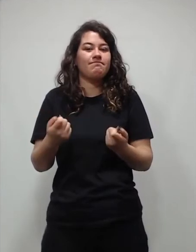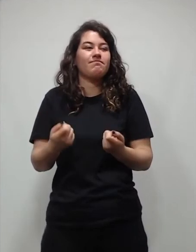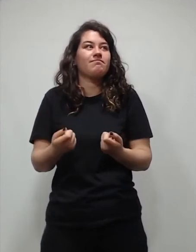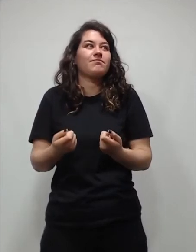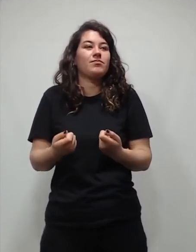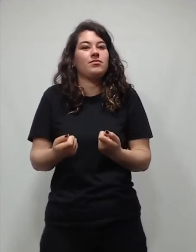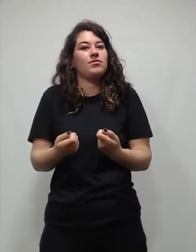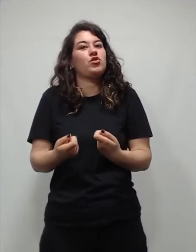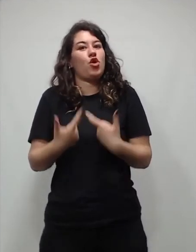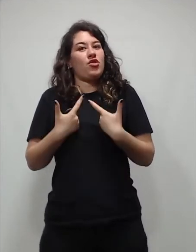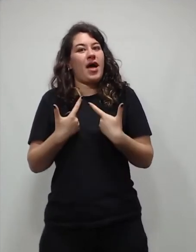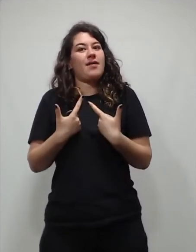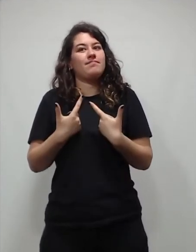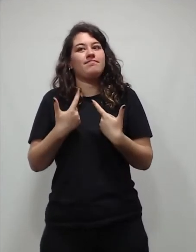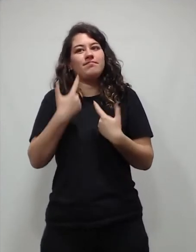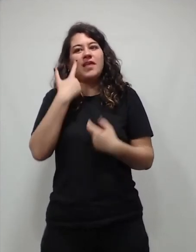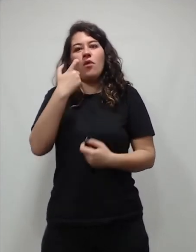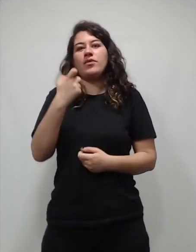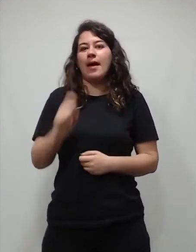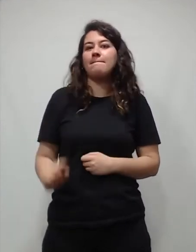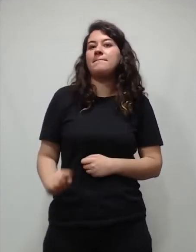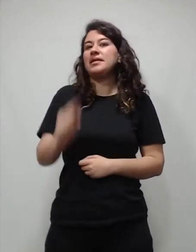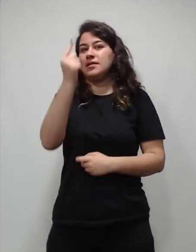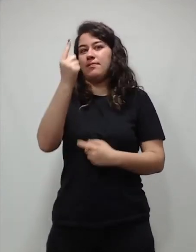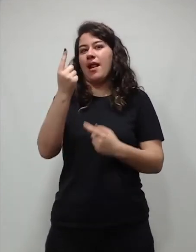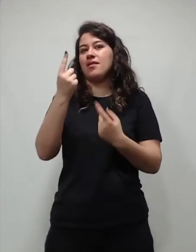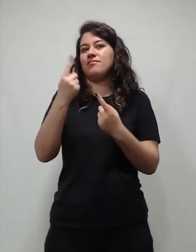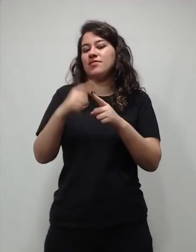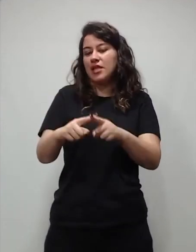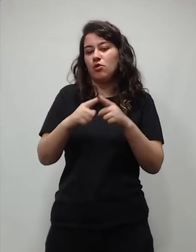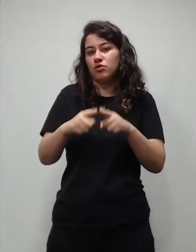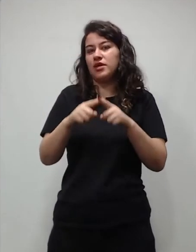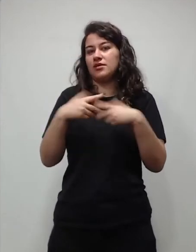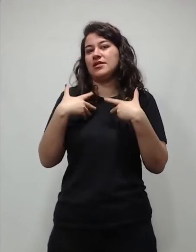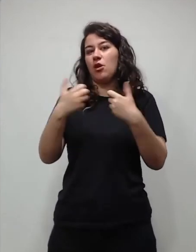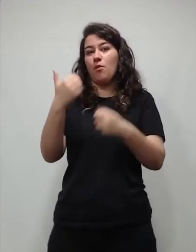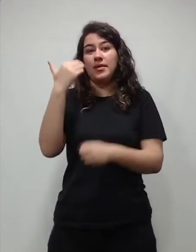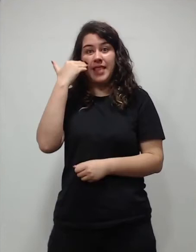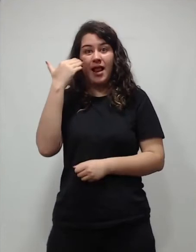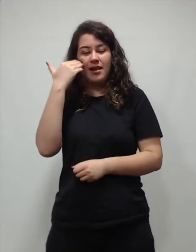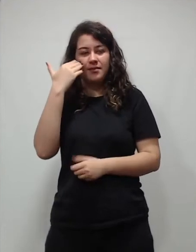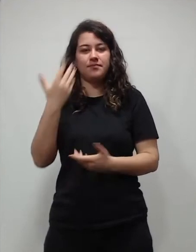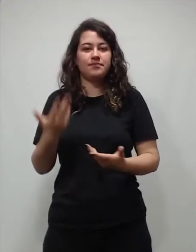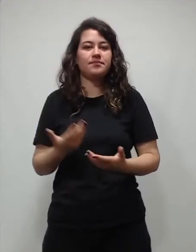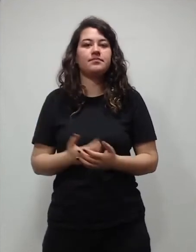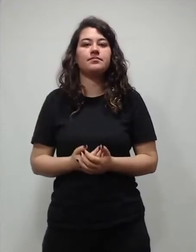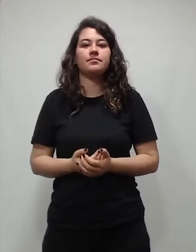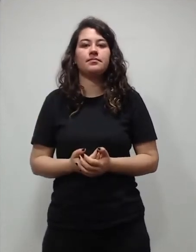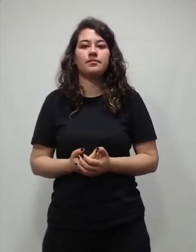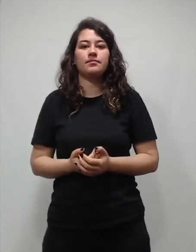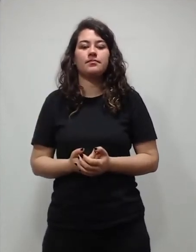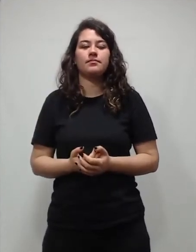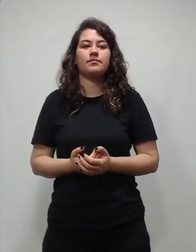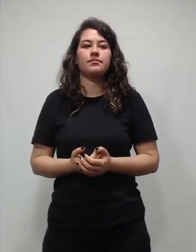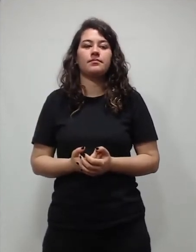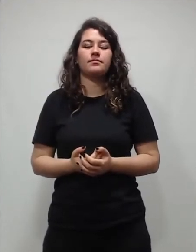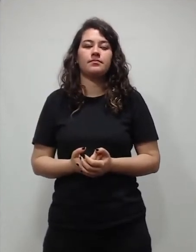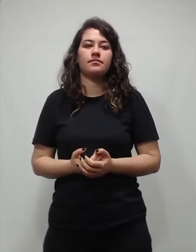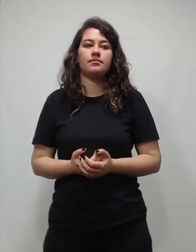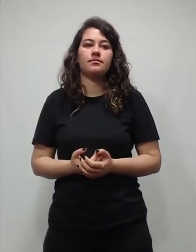ponen la salud mental en una gran tensión, en una gran prueba.